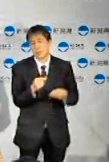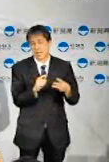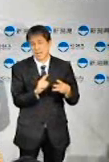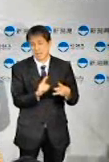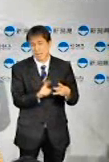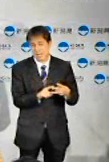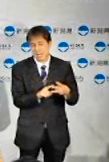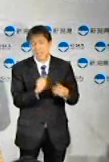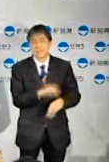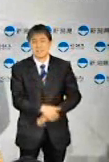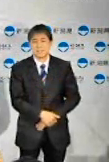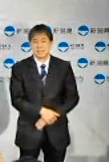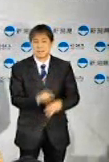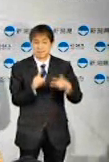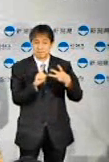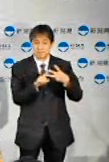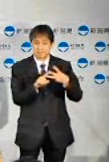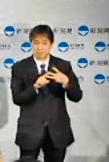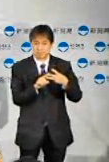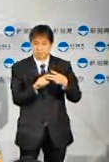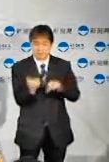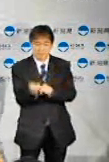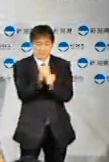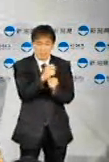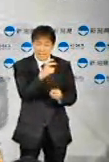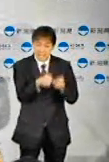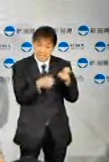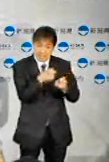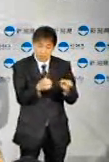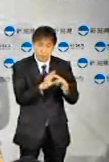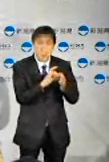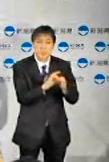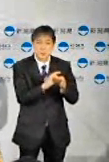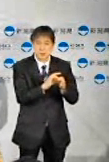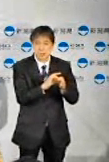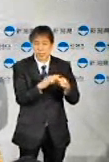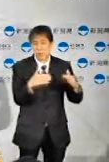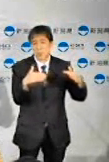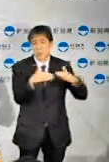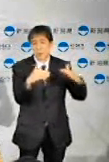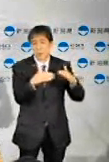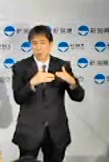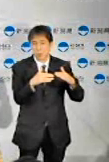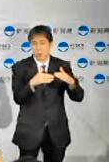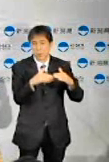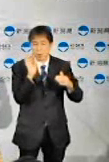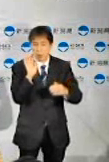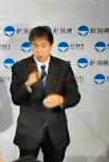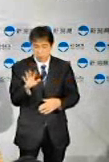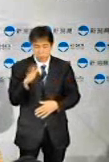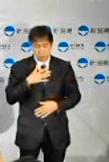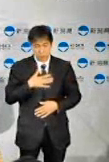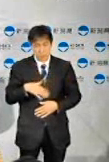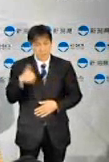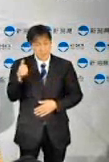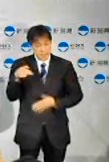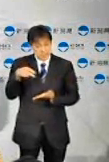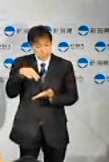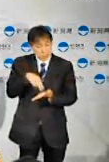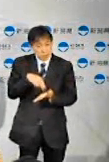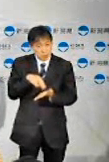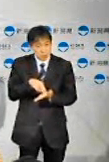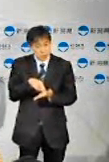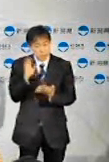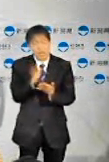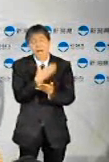の、そして、まあ、再稼働をめぐる是非について、あの今後ですね、あのご自身の判断を今後されると思うんですけれども、まあ、この頃